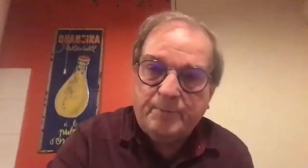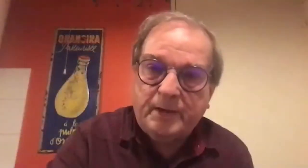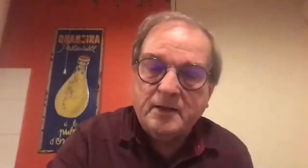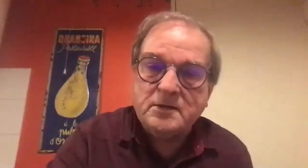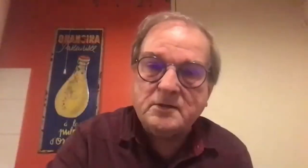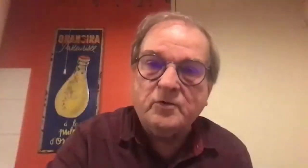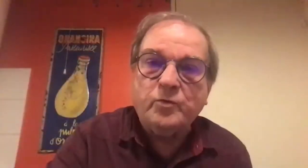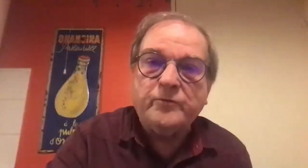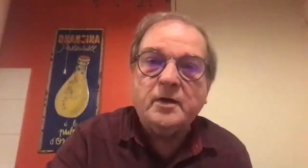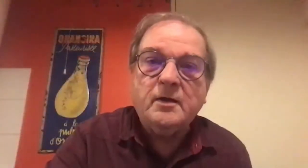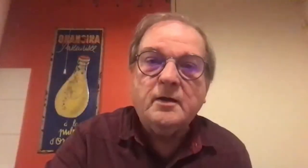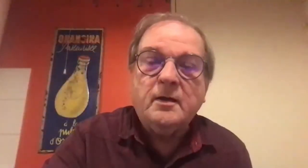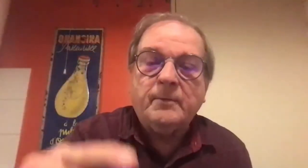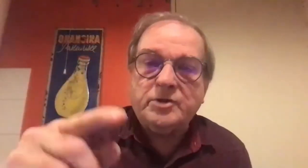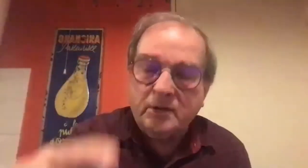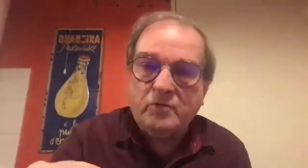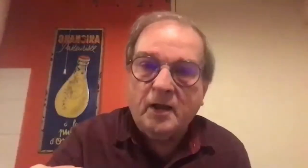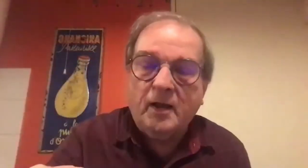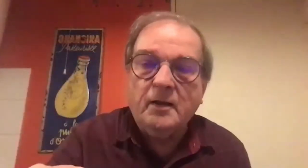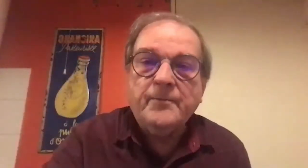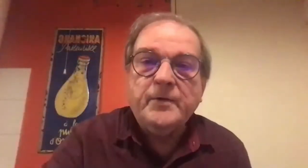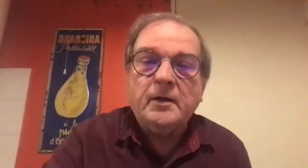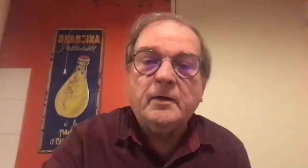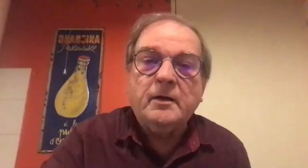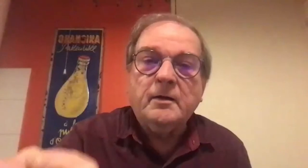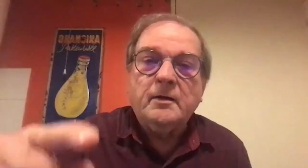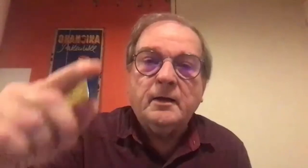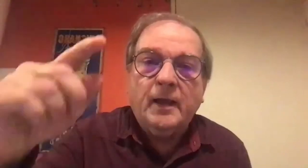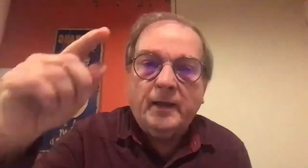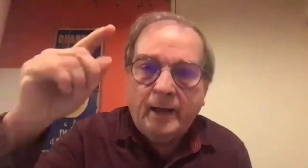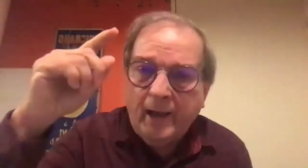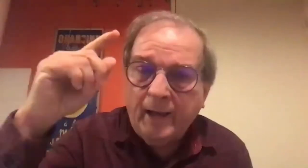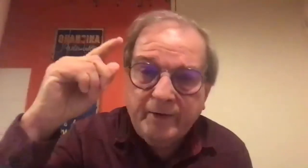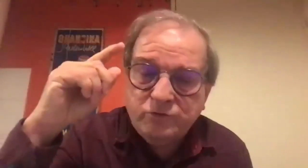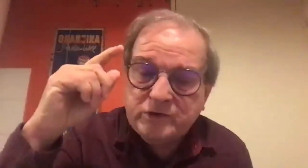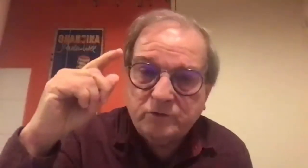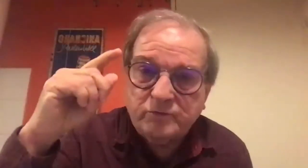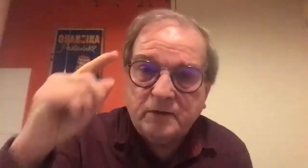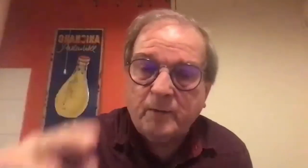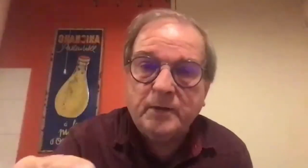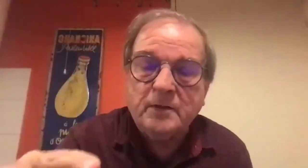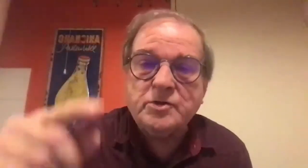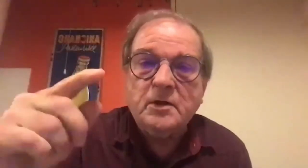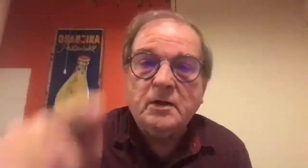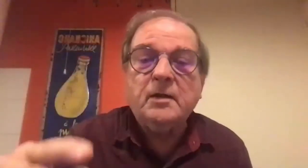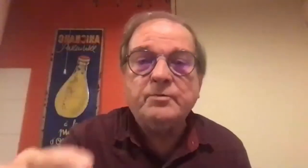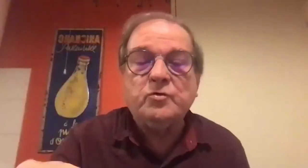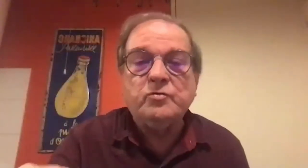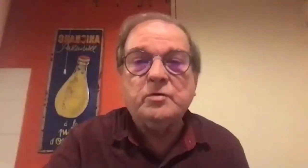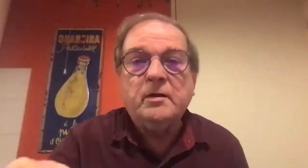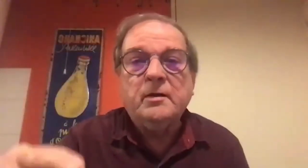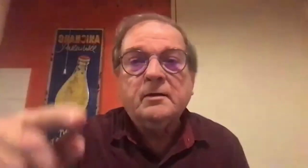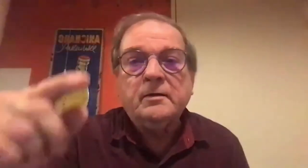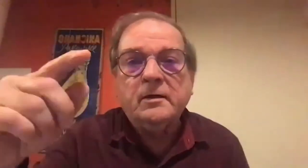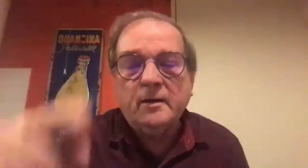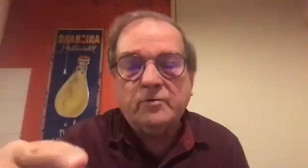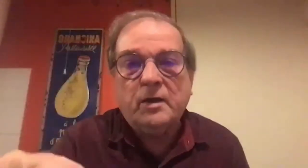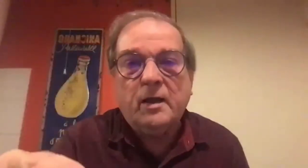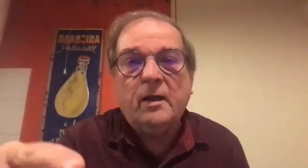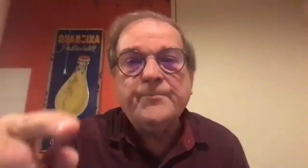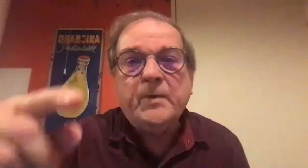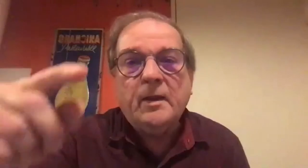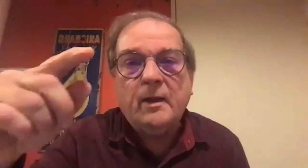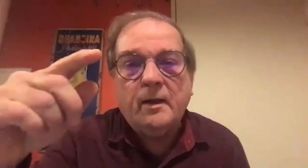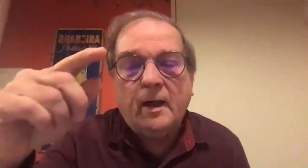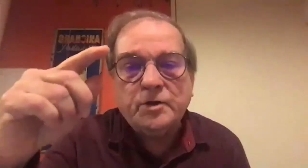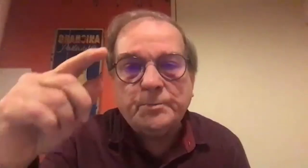certa dependência, sem dúvida, mas dentro dela, ela não sendo determinante nem absoluta, dentro